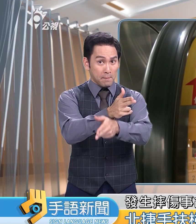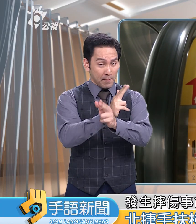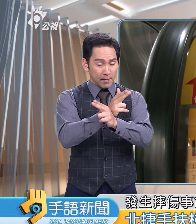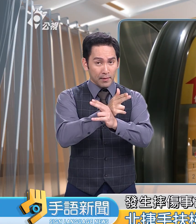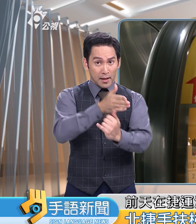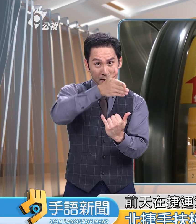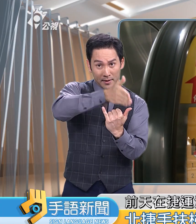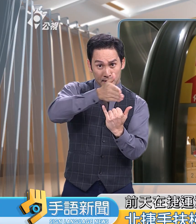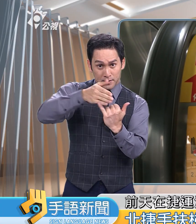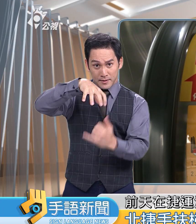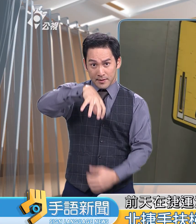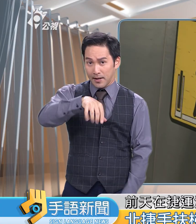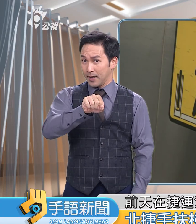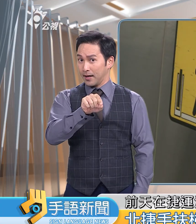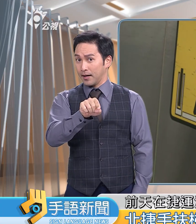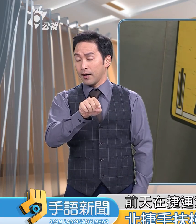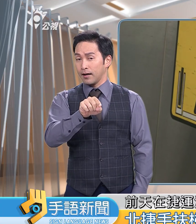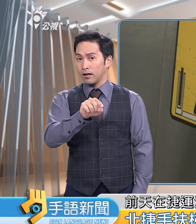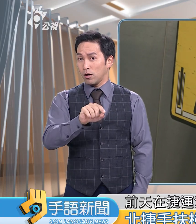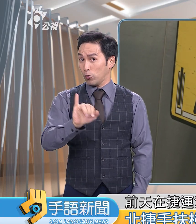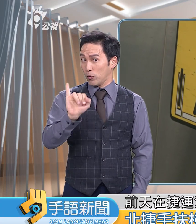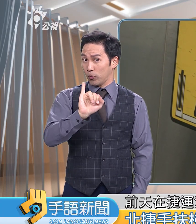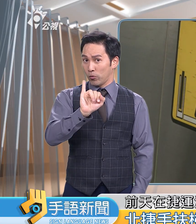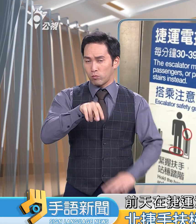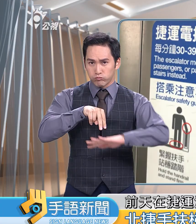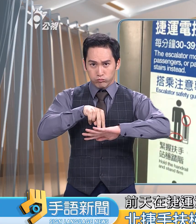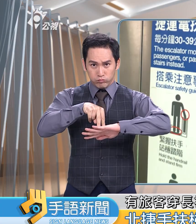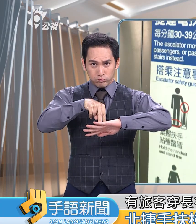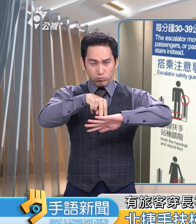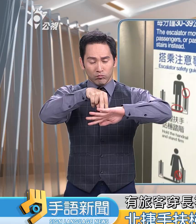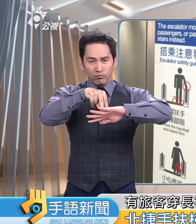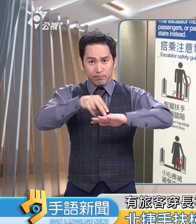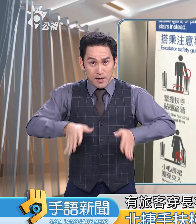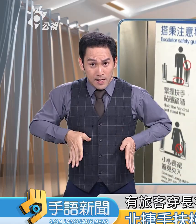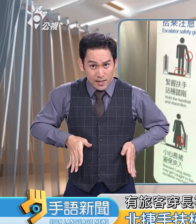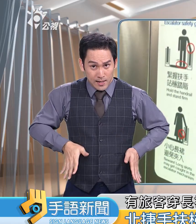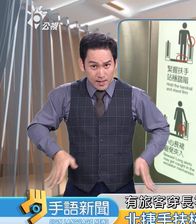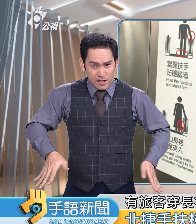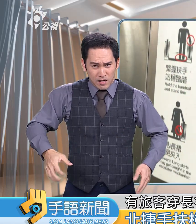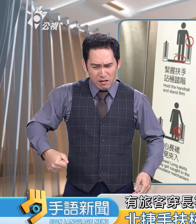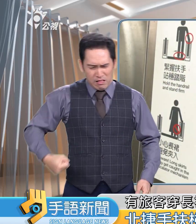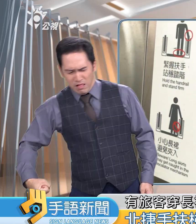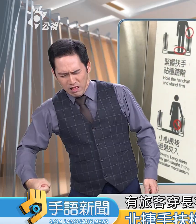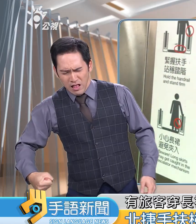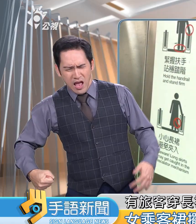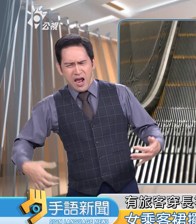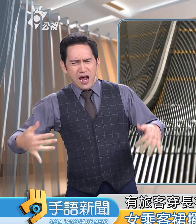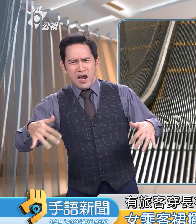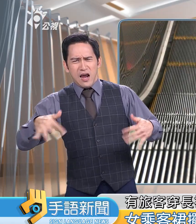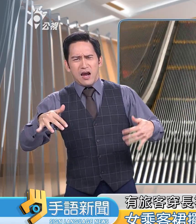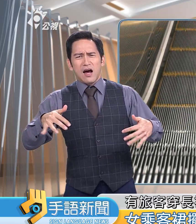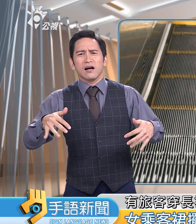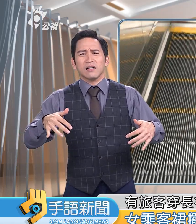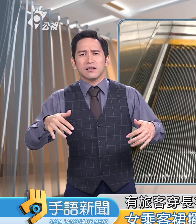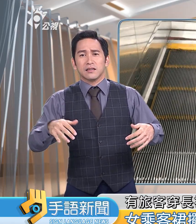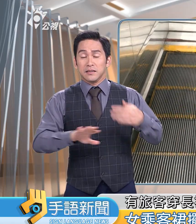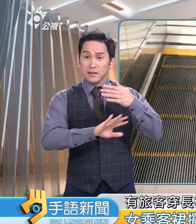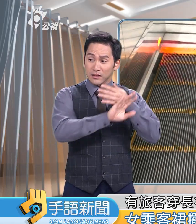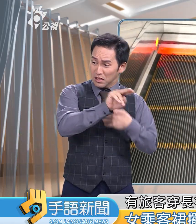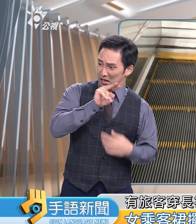前天在捷运江子翠站，有旅客穿长裙，裙摆被卷入手扶梯，民